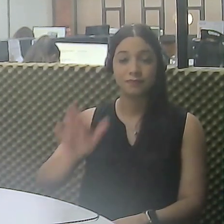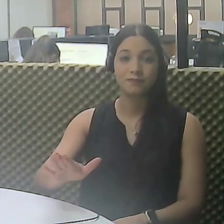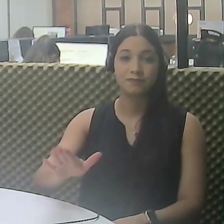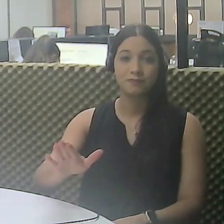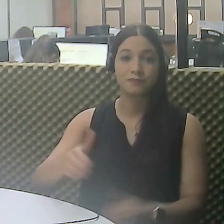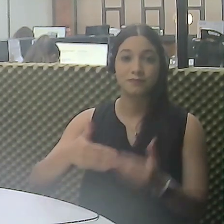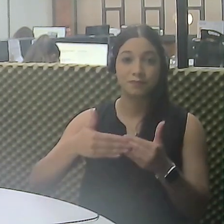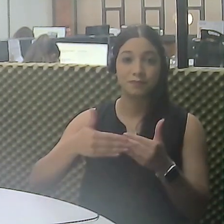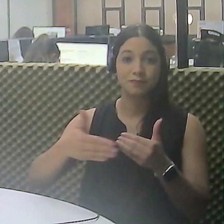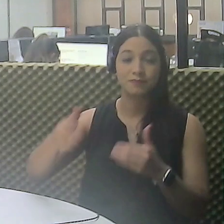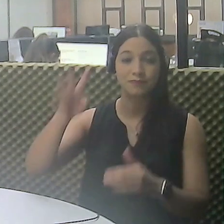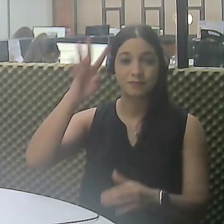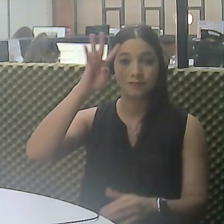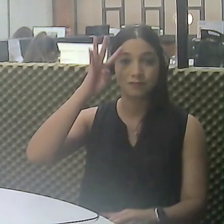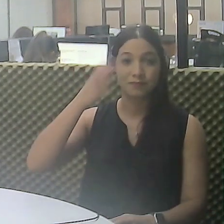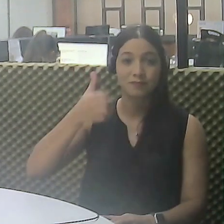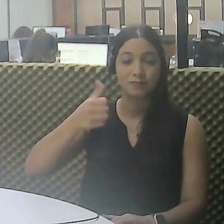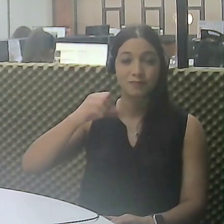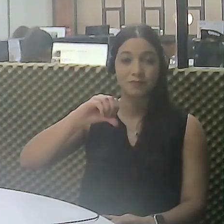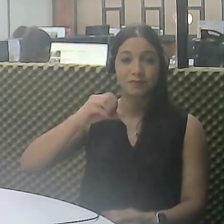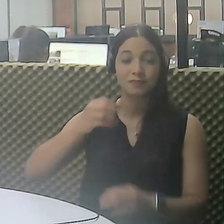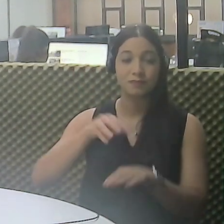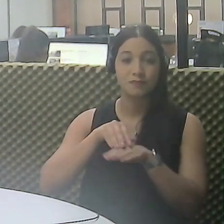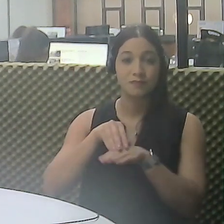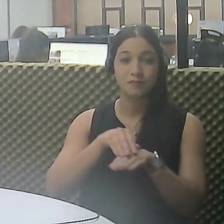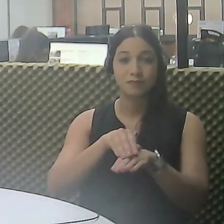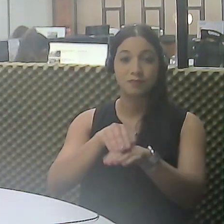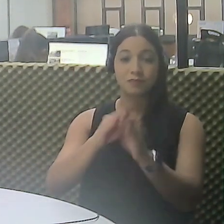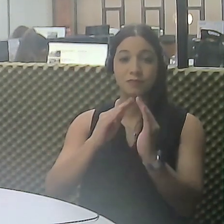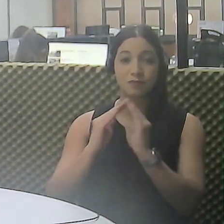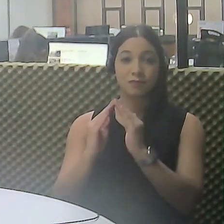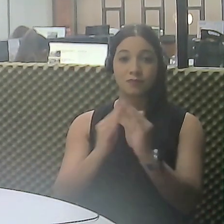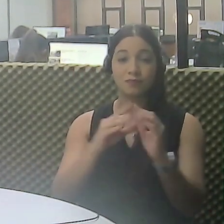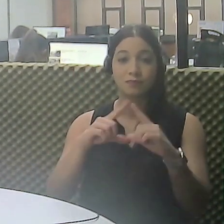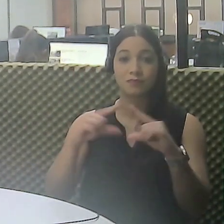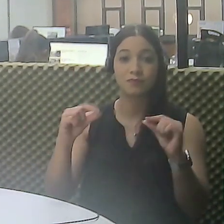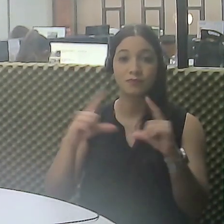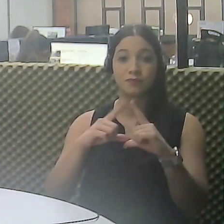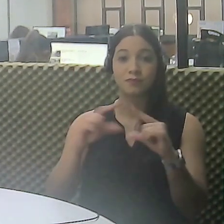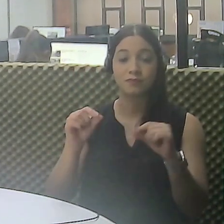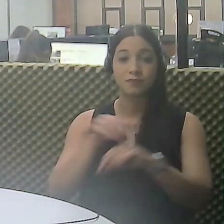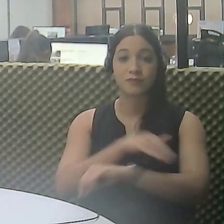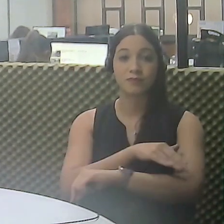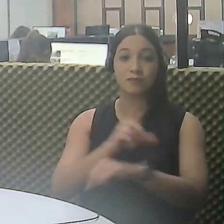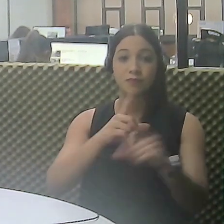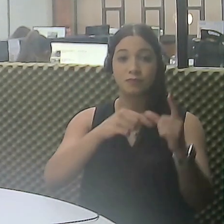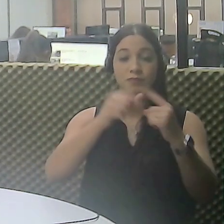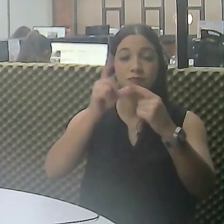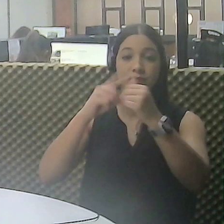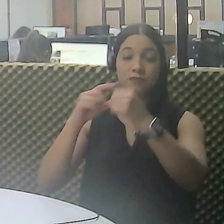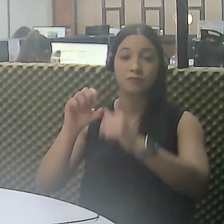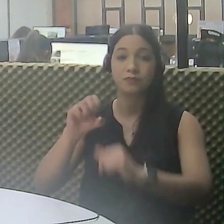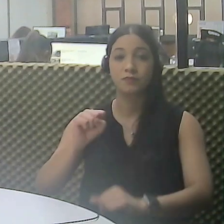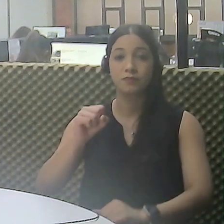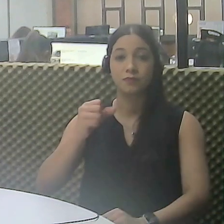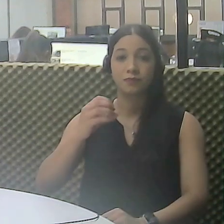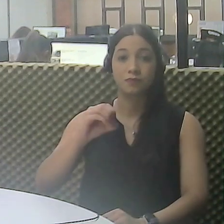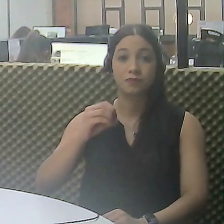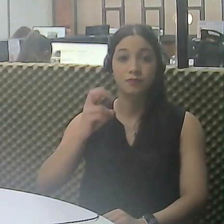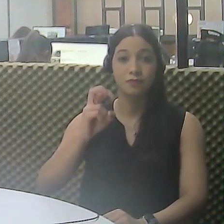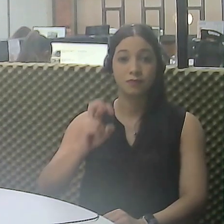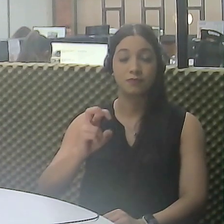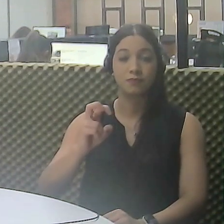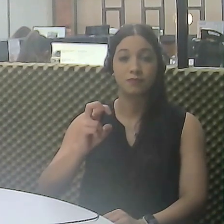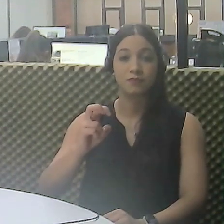A partir de quarta, dia 19, o veículo segue para o bairro Jardim Brasília, na Avenida Constelação 805,